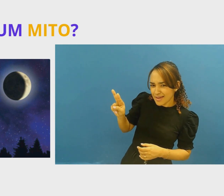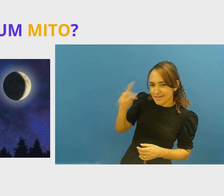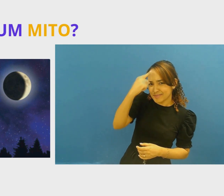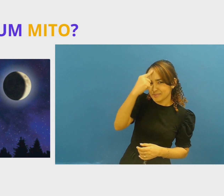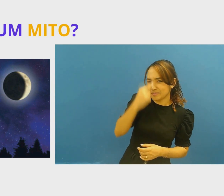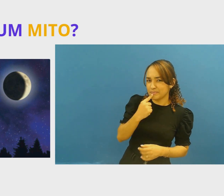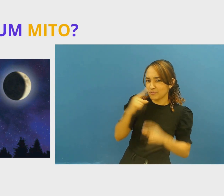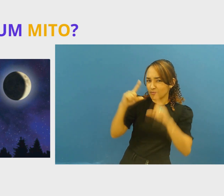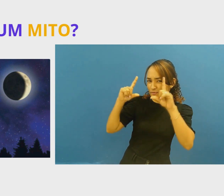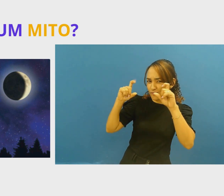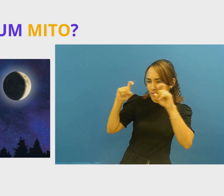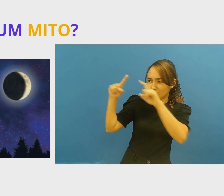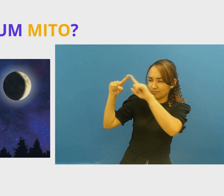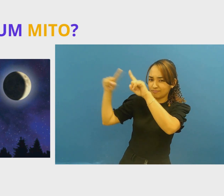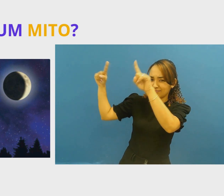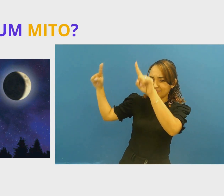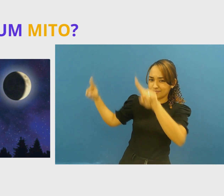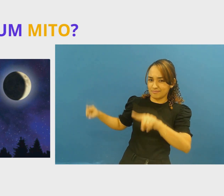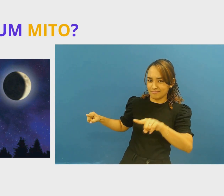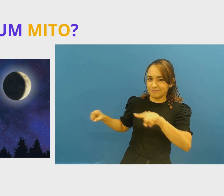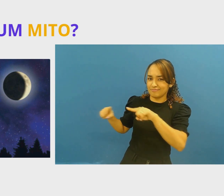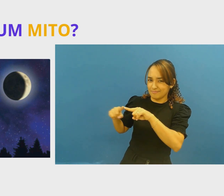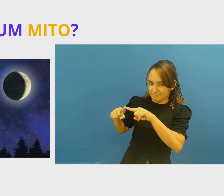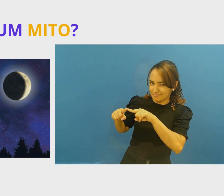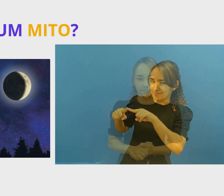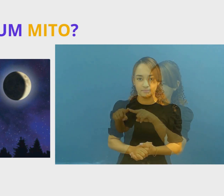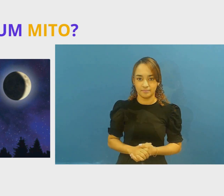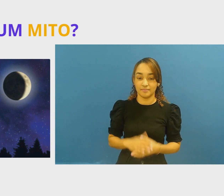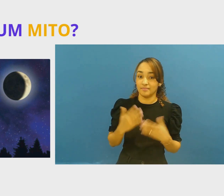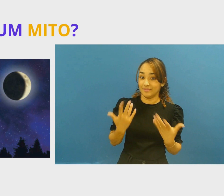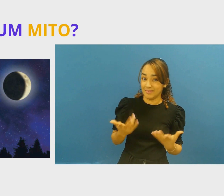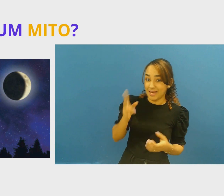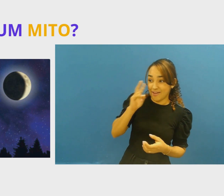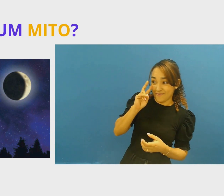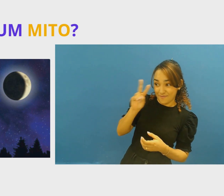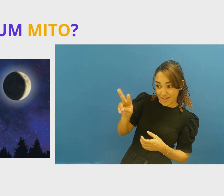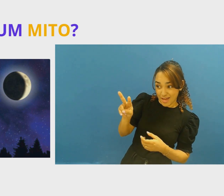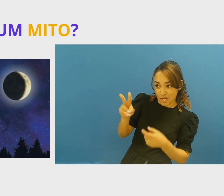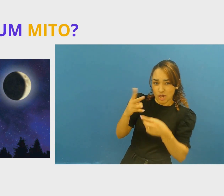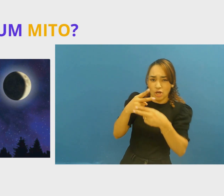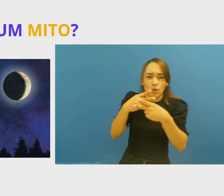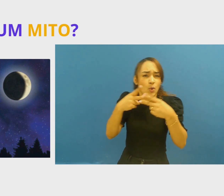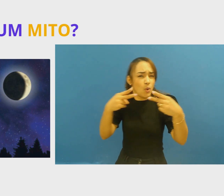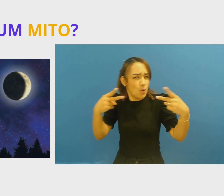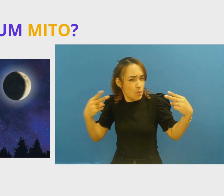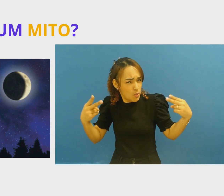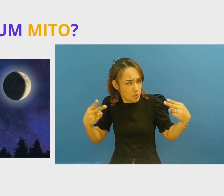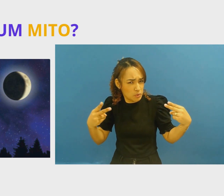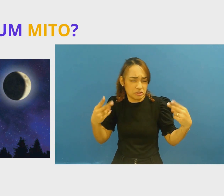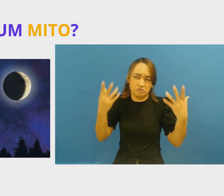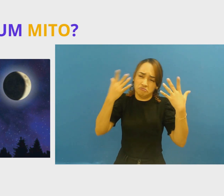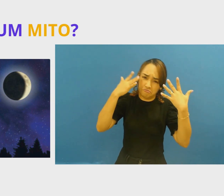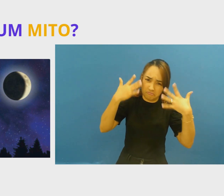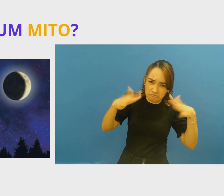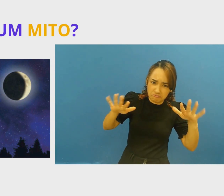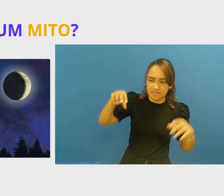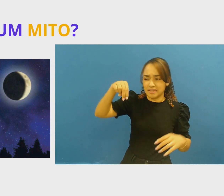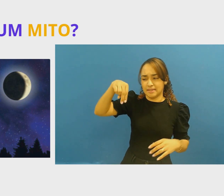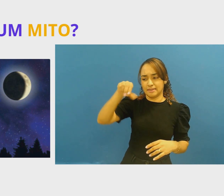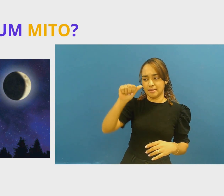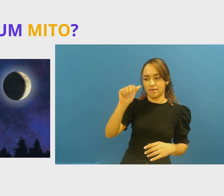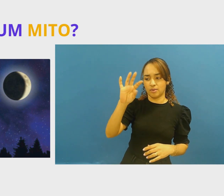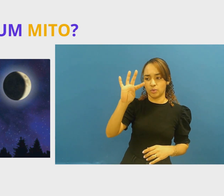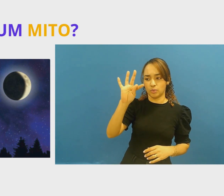Ao observar esse quadro, nele há muitos elementos da natureza. Então, são aí que os